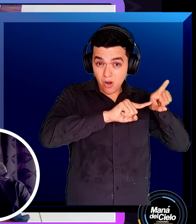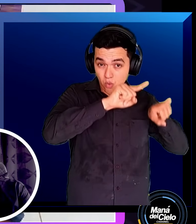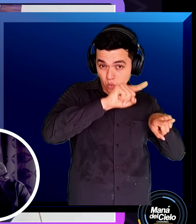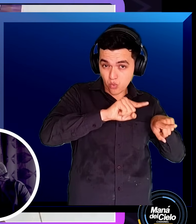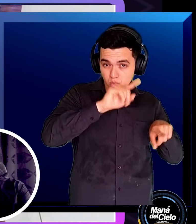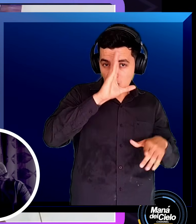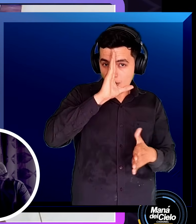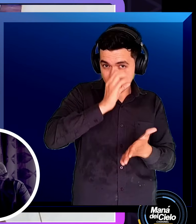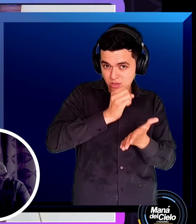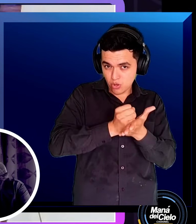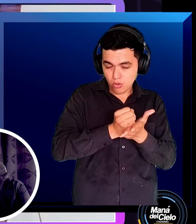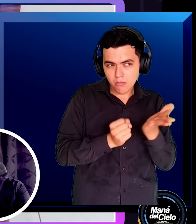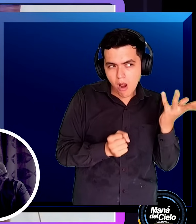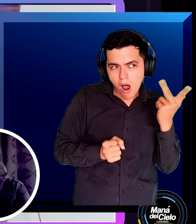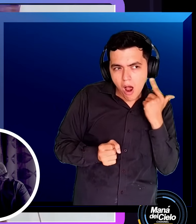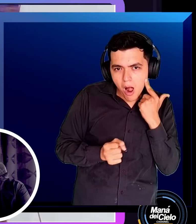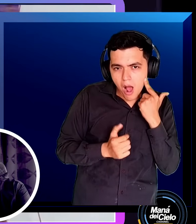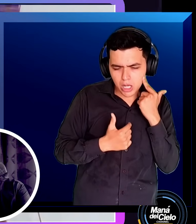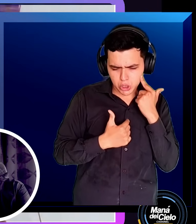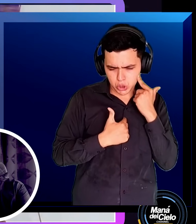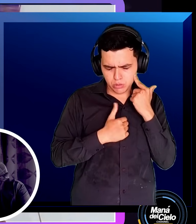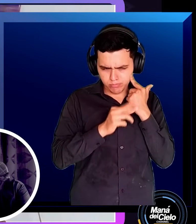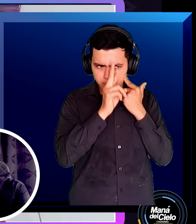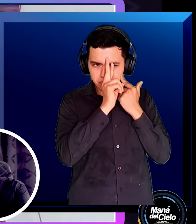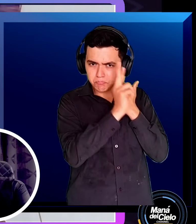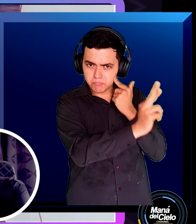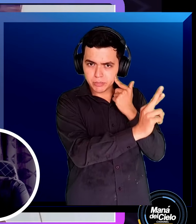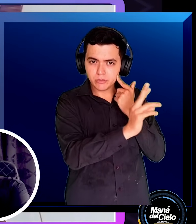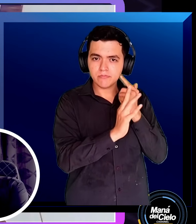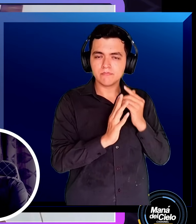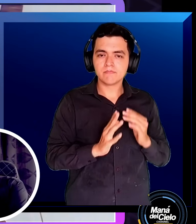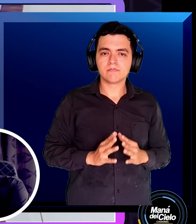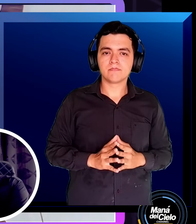Porque cuando Jesús habla del luto,